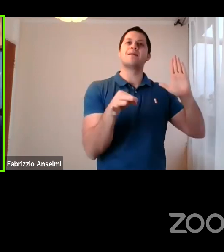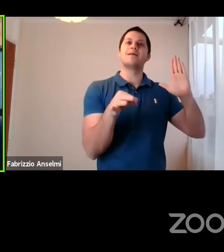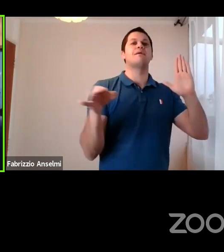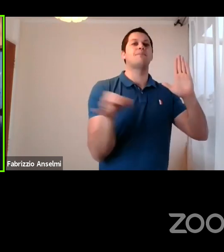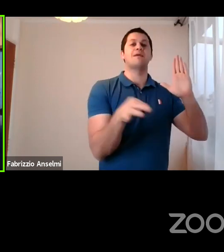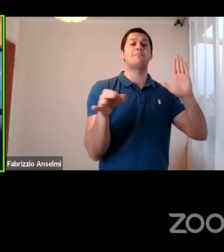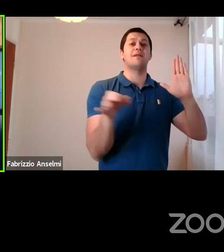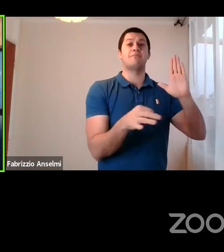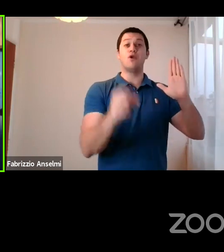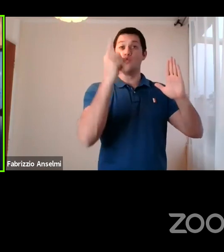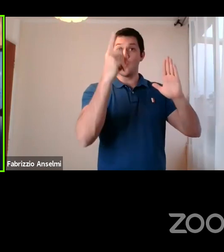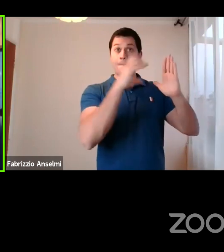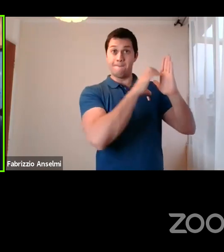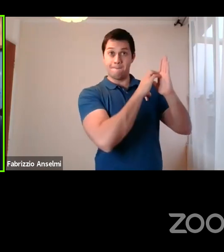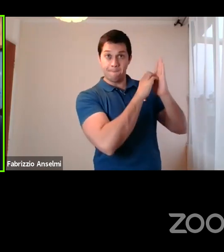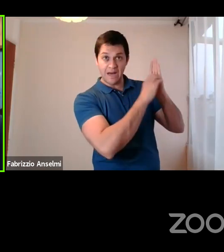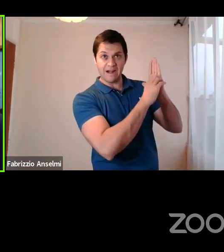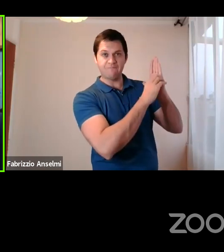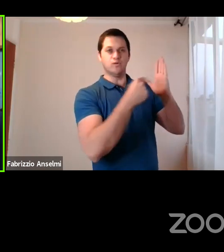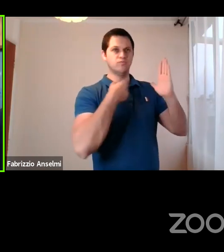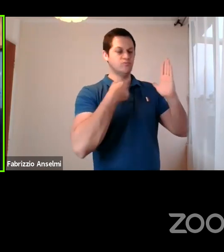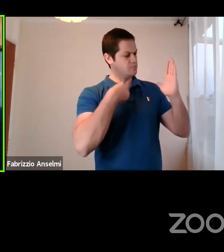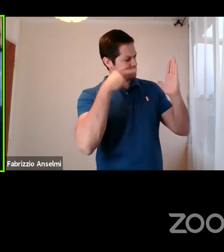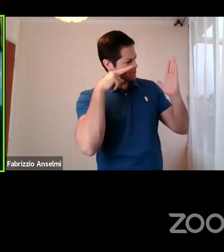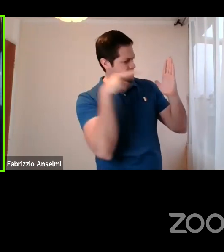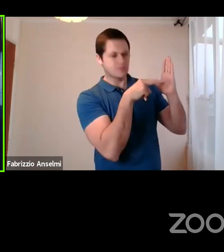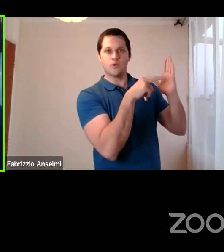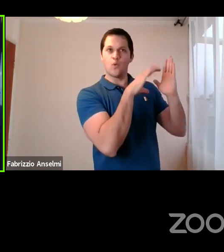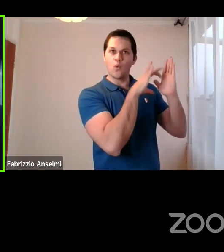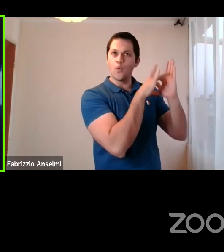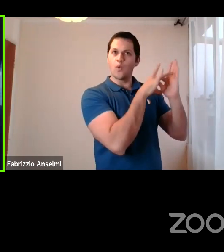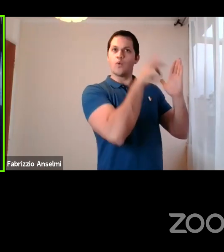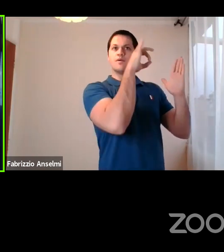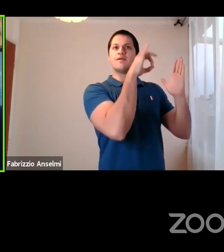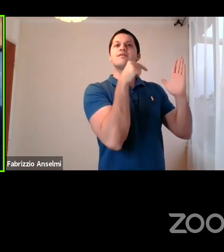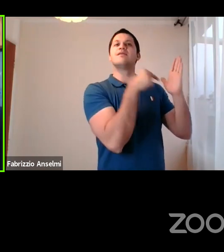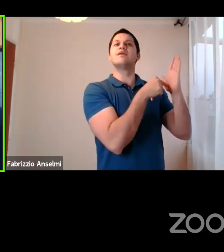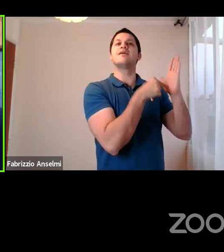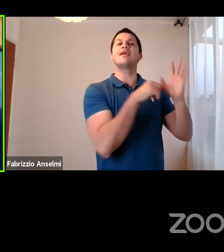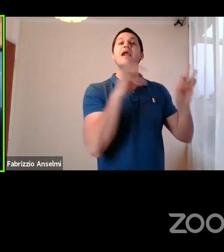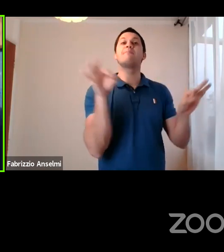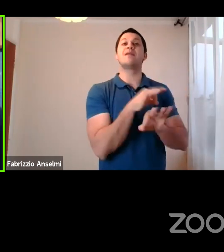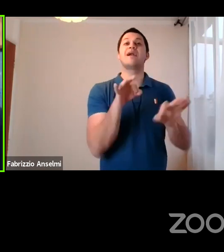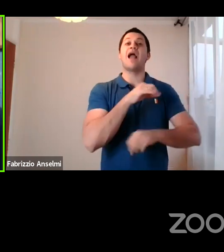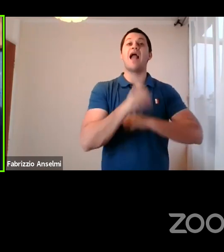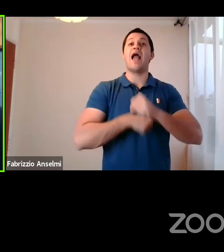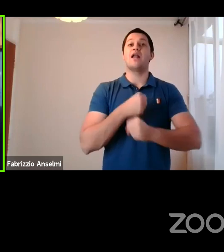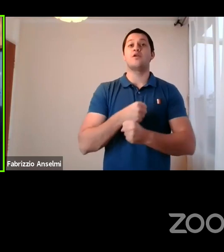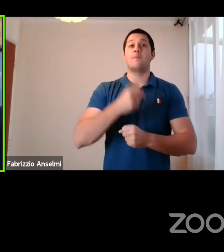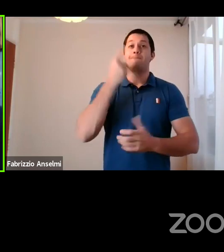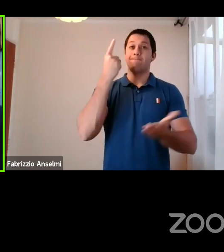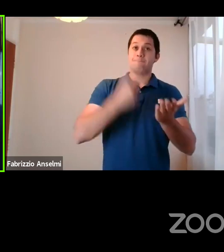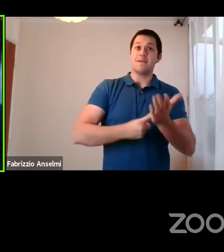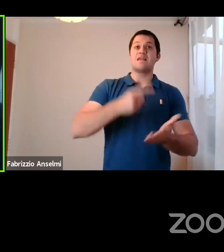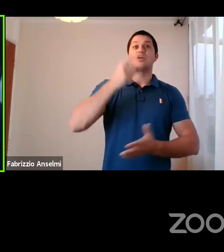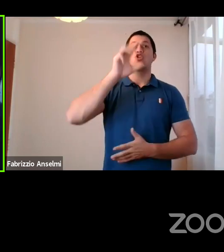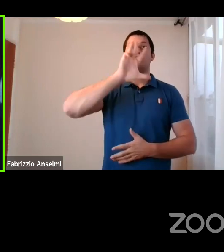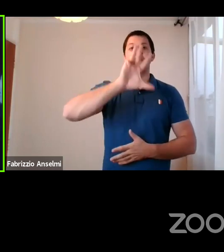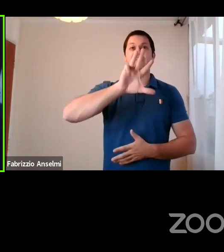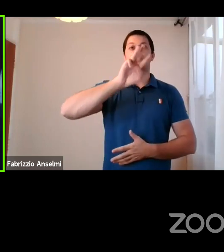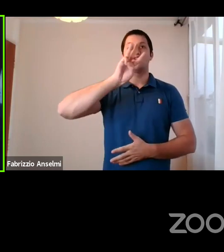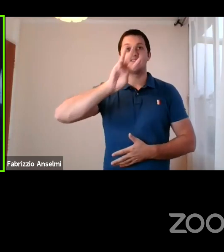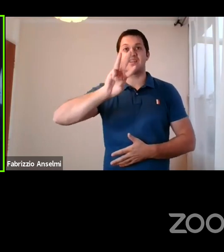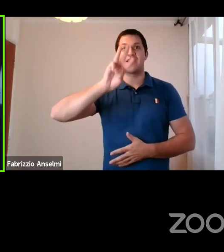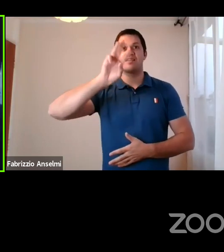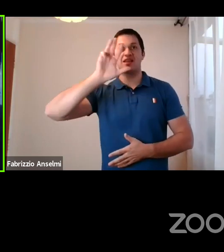los párrafos que yo logré identificar, dice que en 1939 fue una delegación